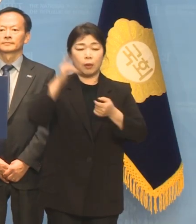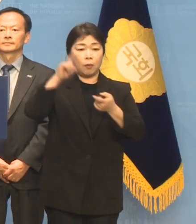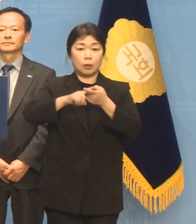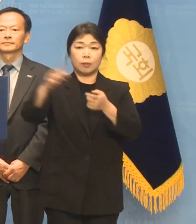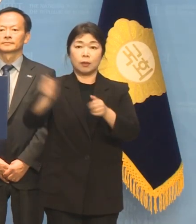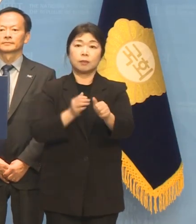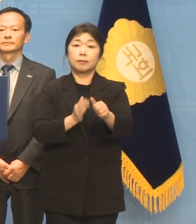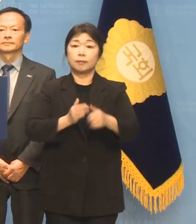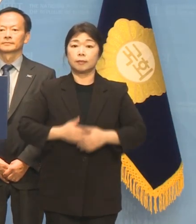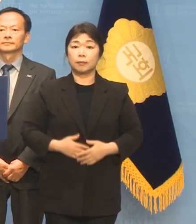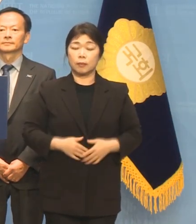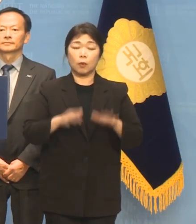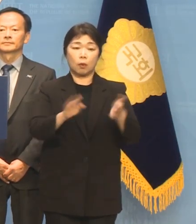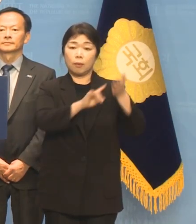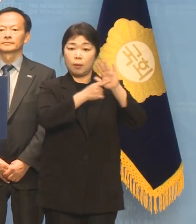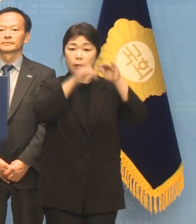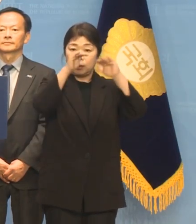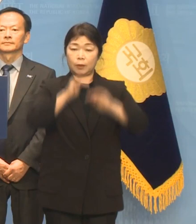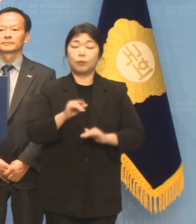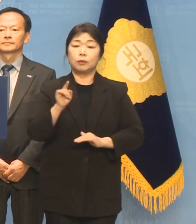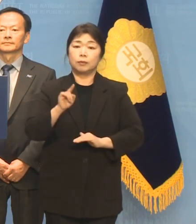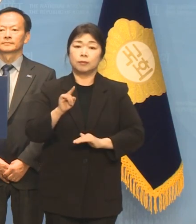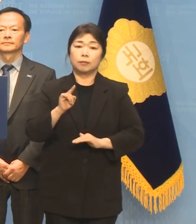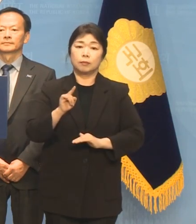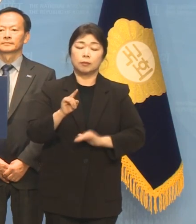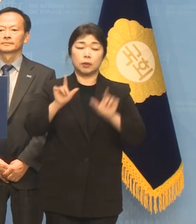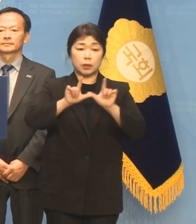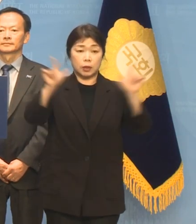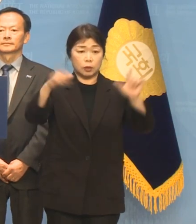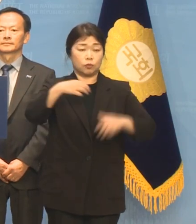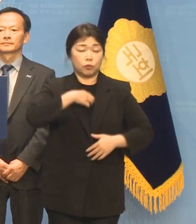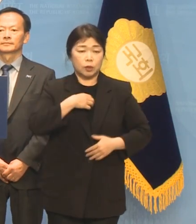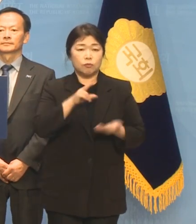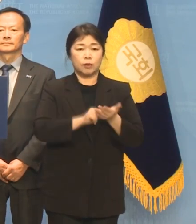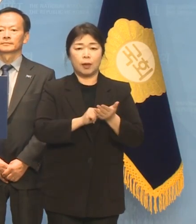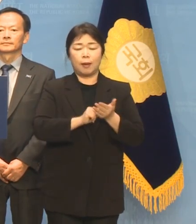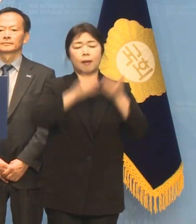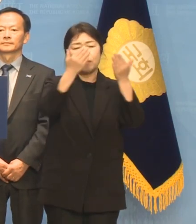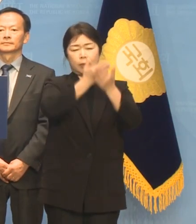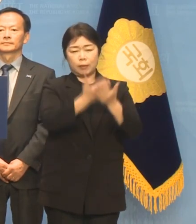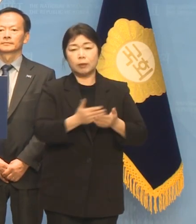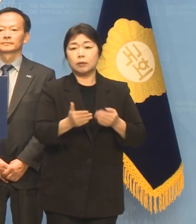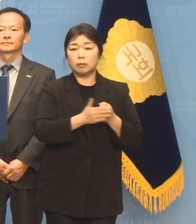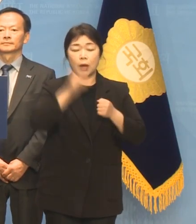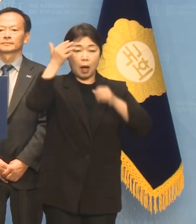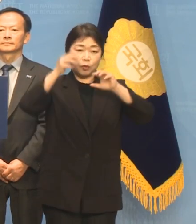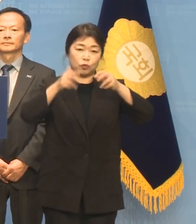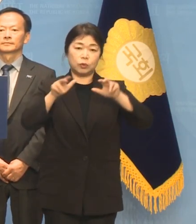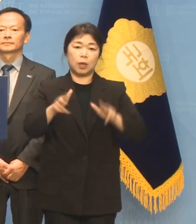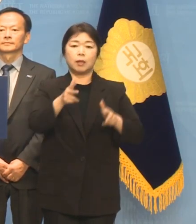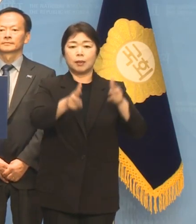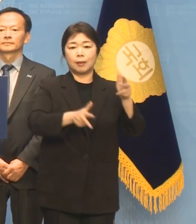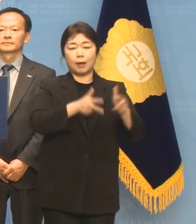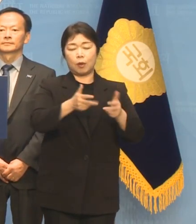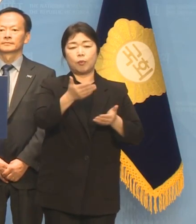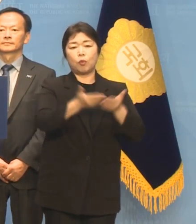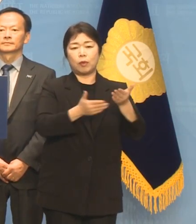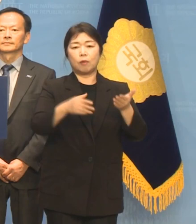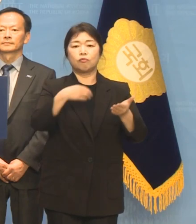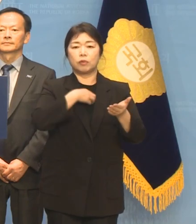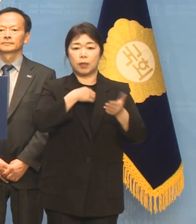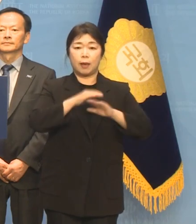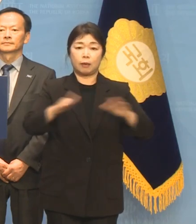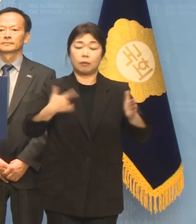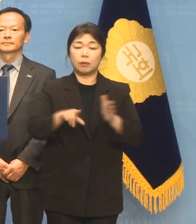부탁드리겠습니다 오늘 발표할 주제는 기후위기 대응 정책의 퇴행으로 인한 대한민국 산업 통상 위기에 대처하기